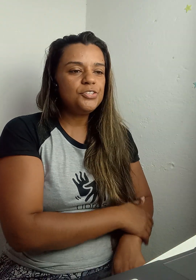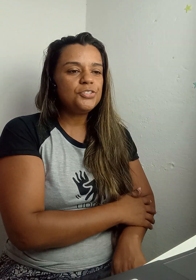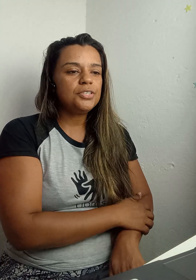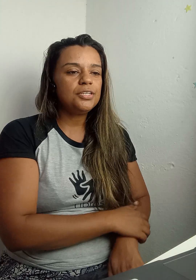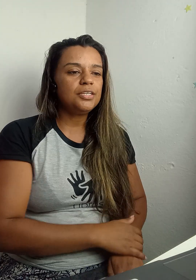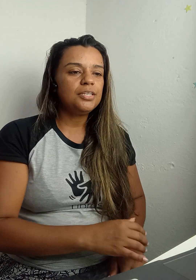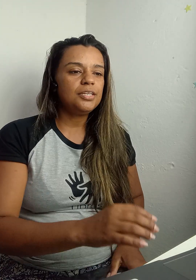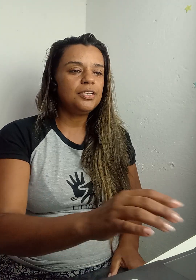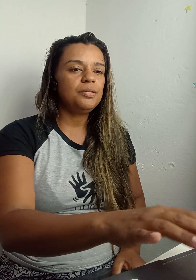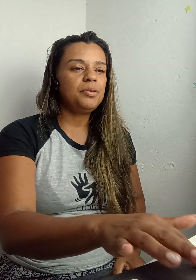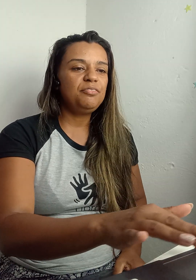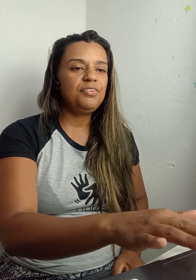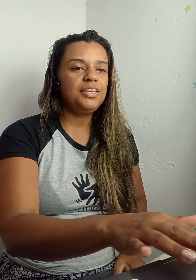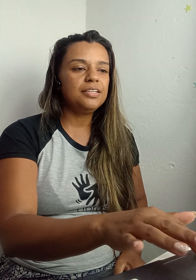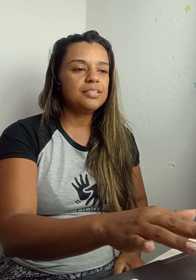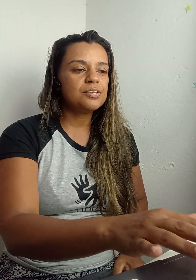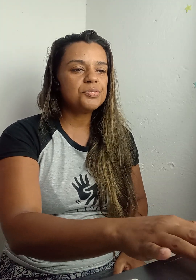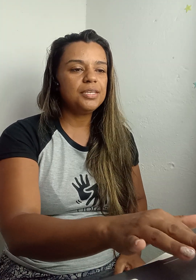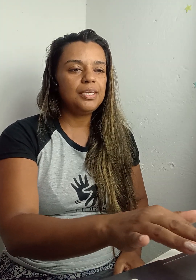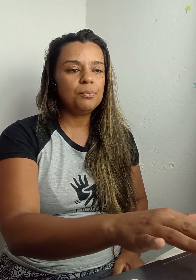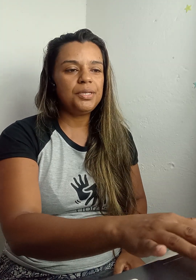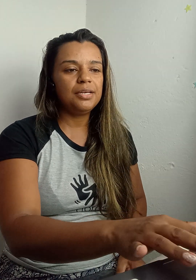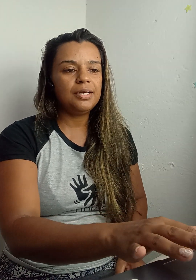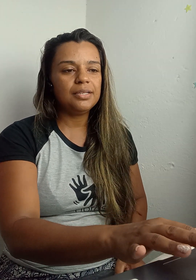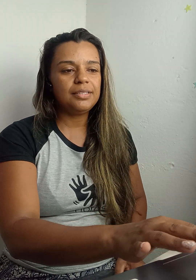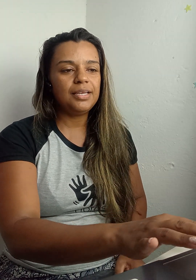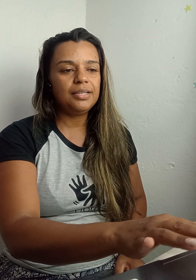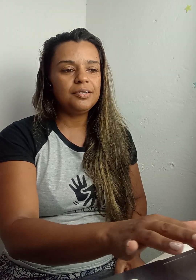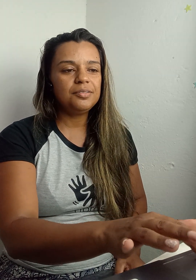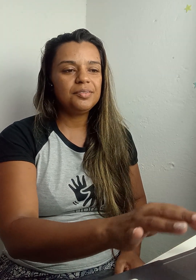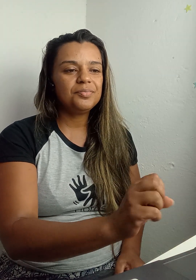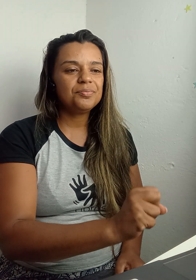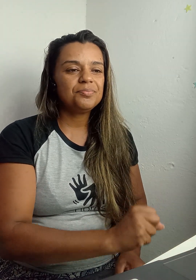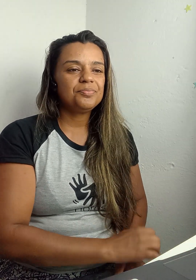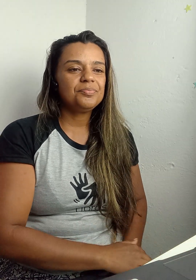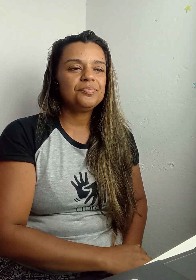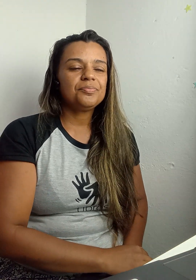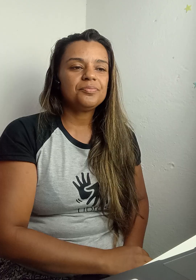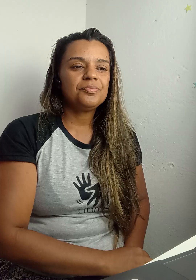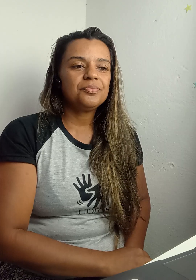Edneide, bem-vindas. Consegui abrir a tela.